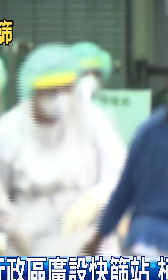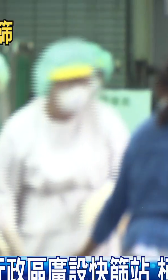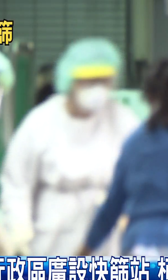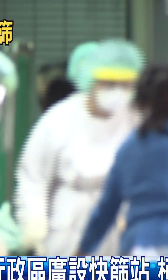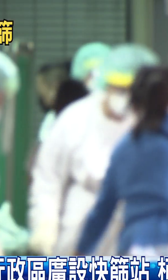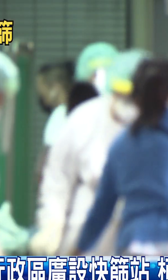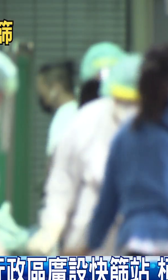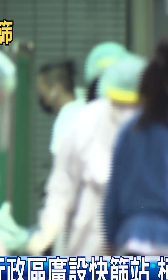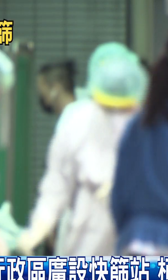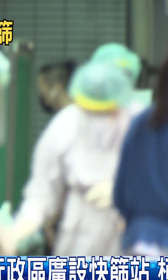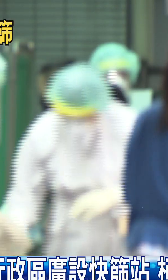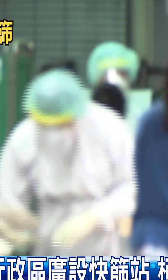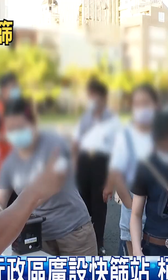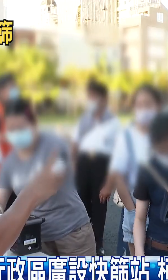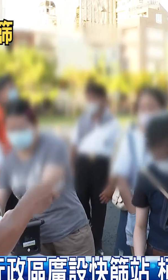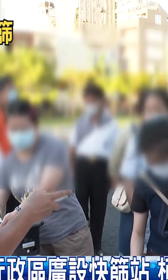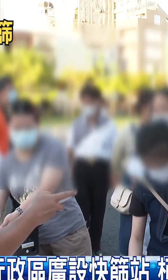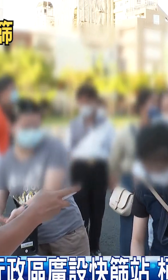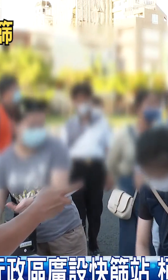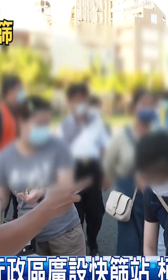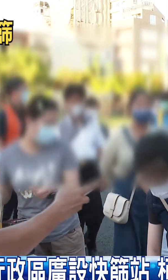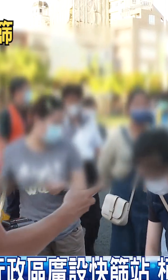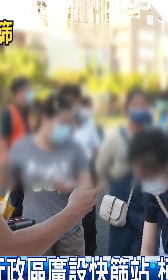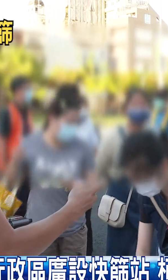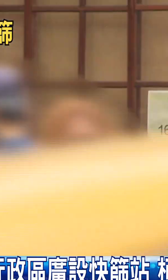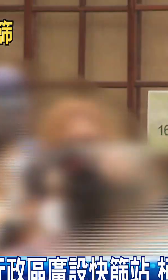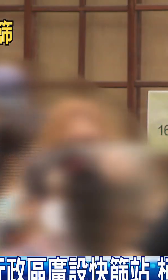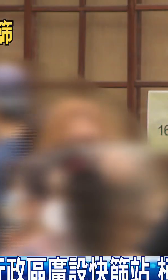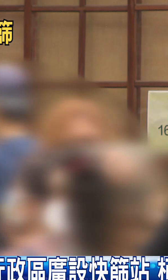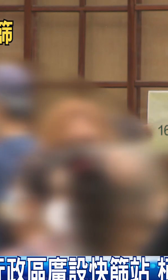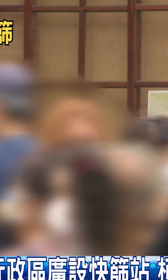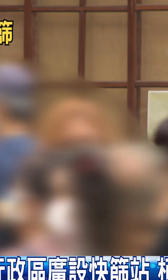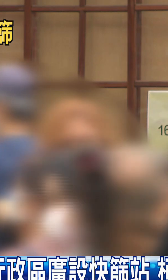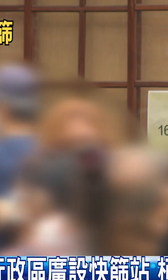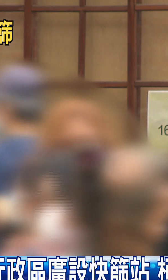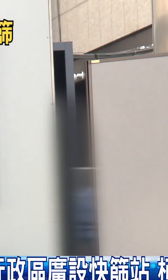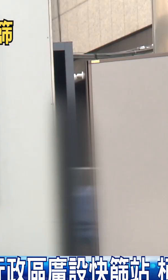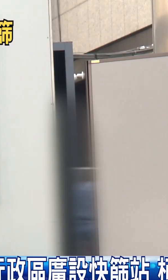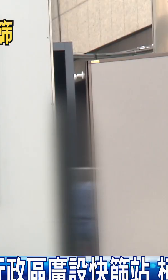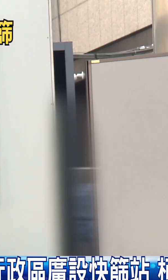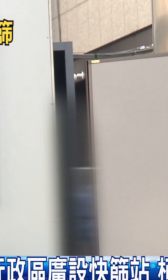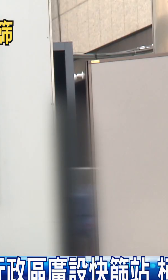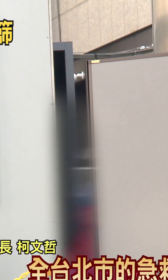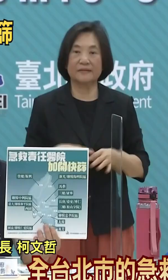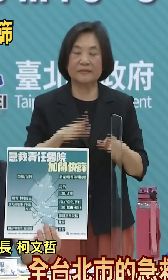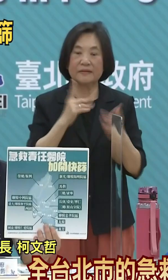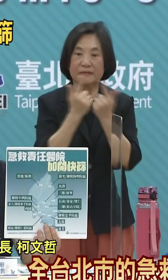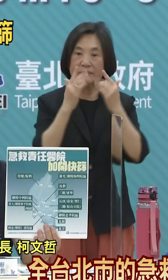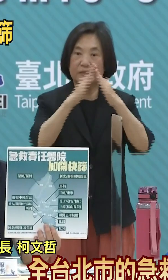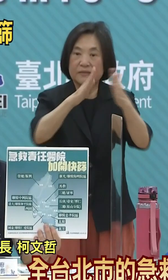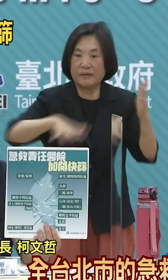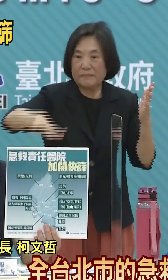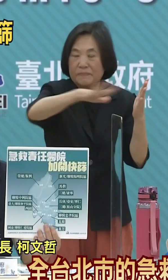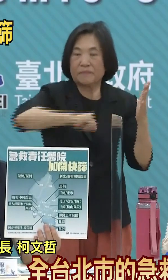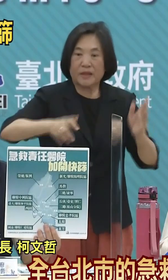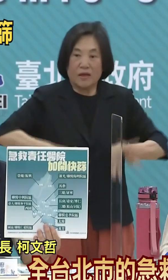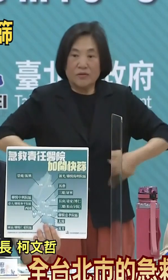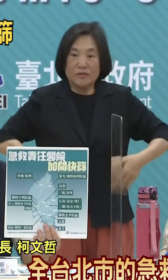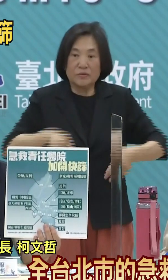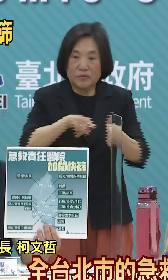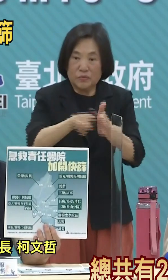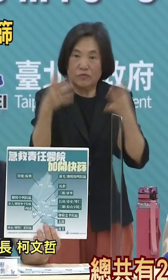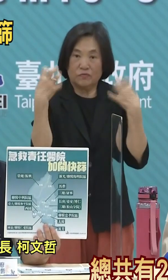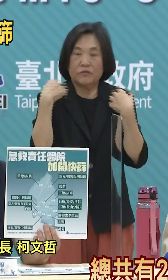住，也让他决定在万华以外的11个行政区广设快筛站。 全台北市的急救责任医